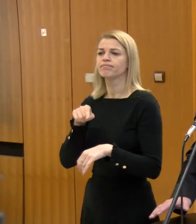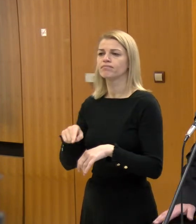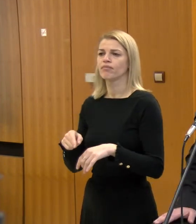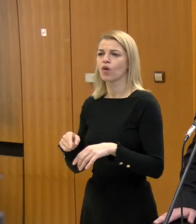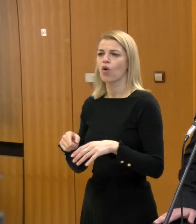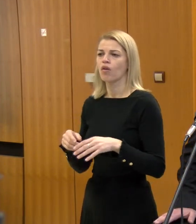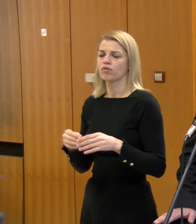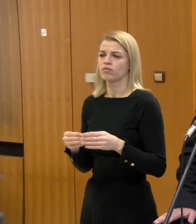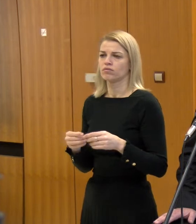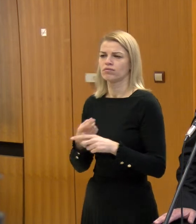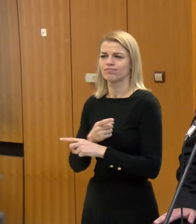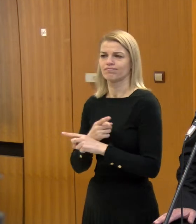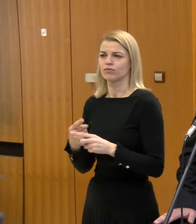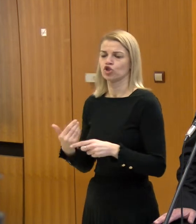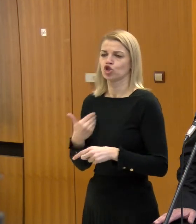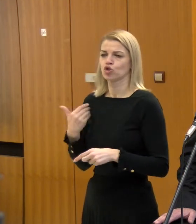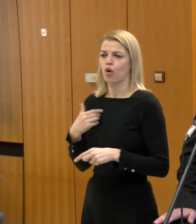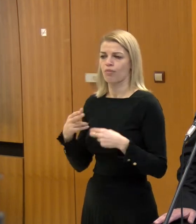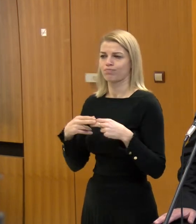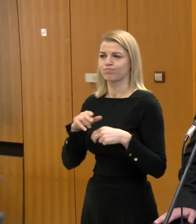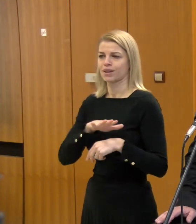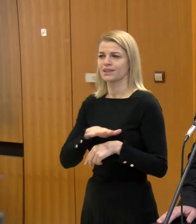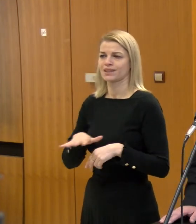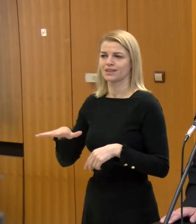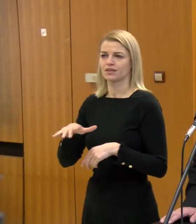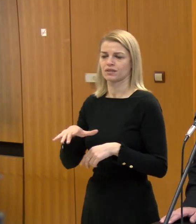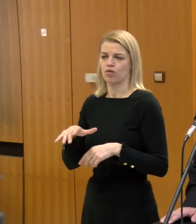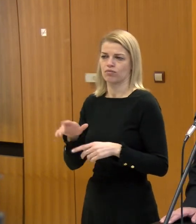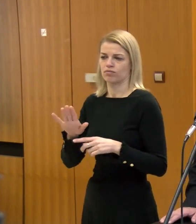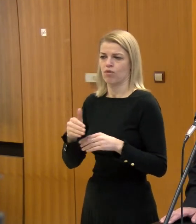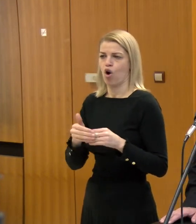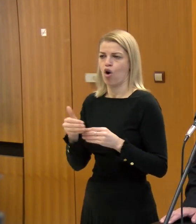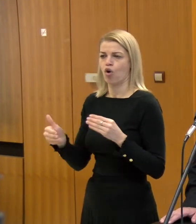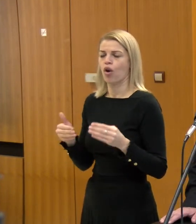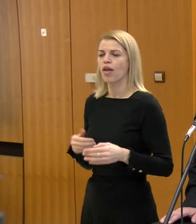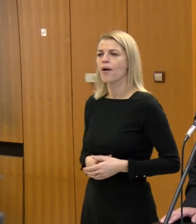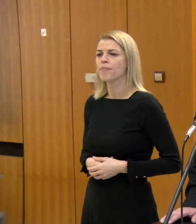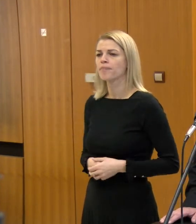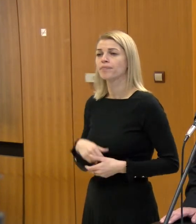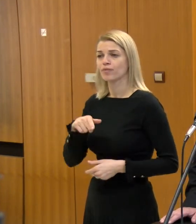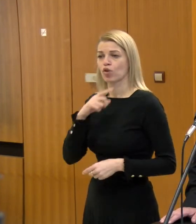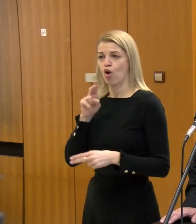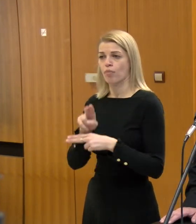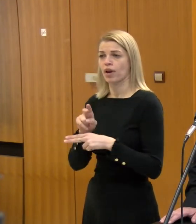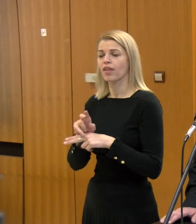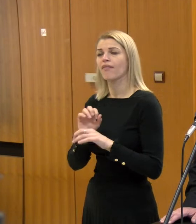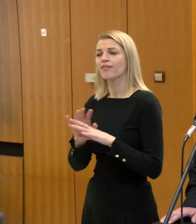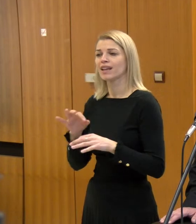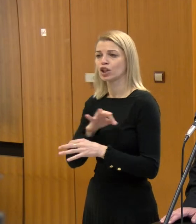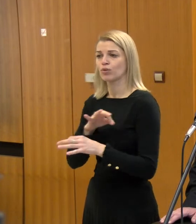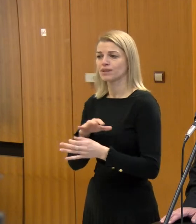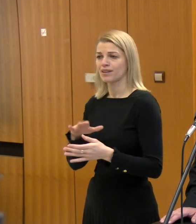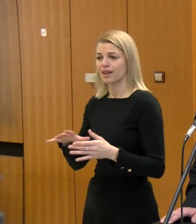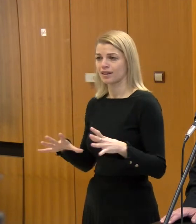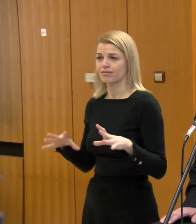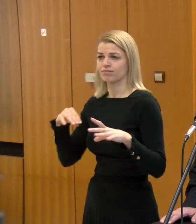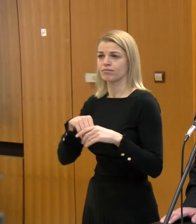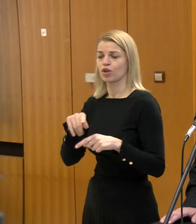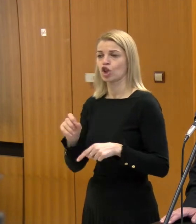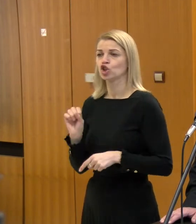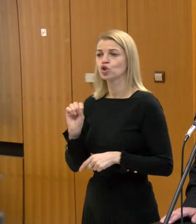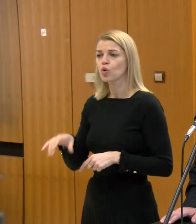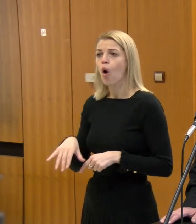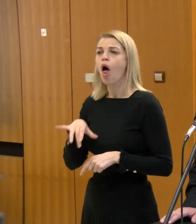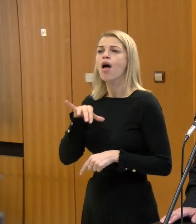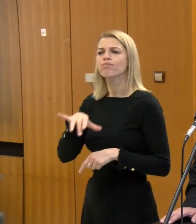najväčšieho spektra škôl, ktoré sú v ich okolí. Pán minister, to ale hovoríte o opatreniach, ktoré majú pomôcť začleniť rómske deti. Áno.